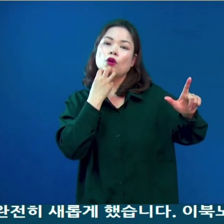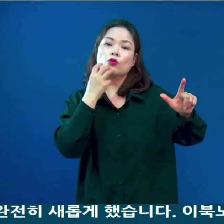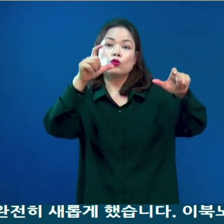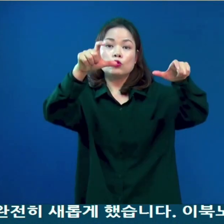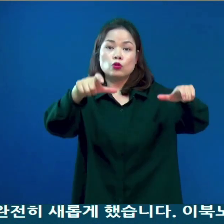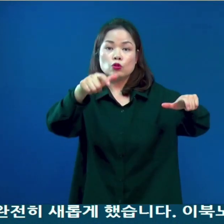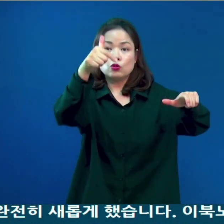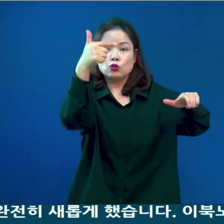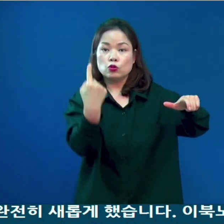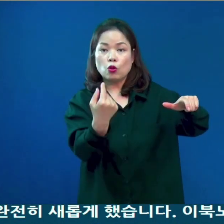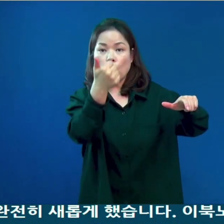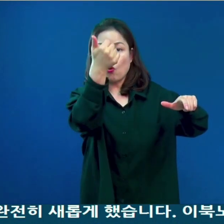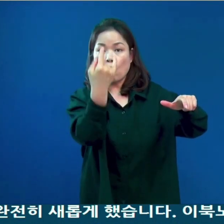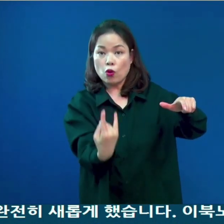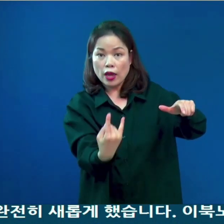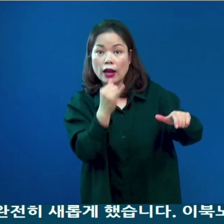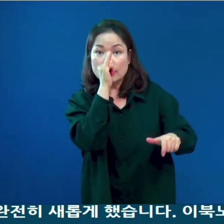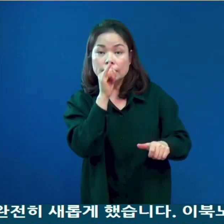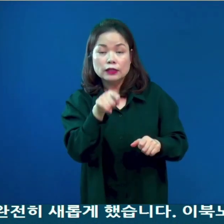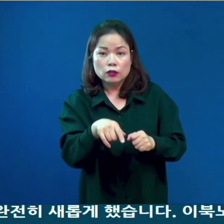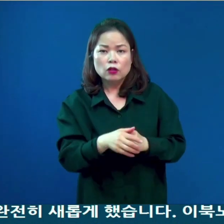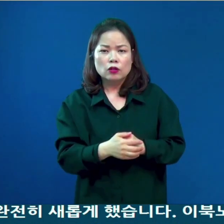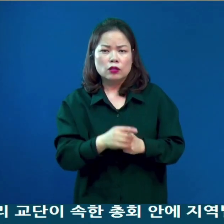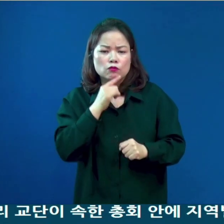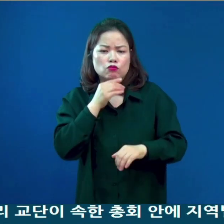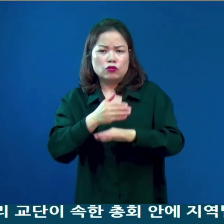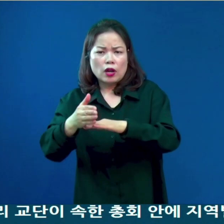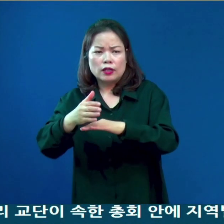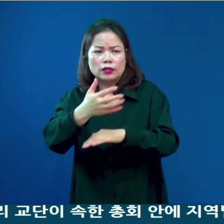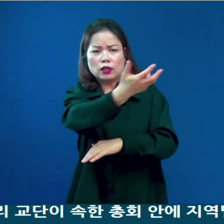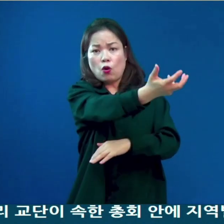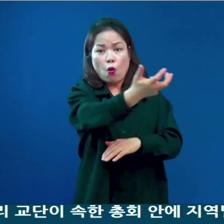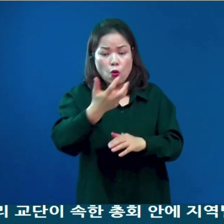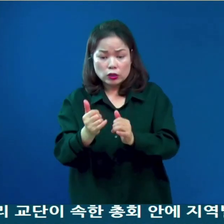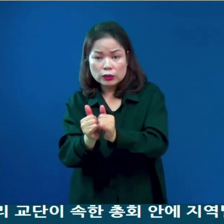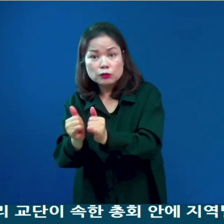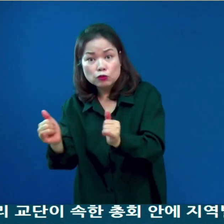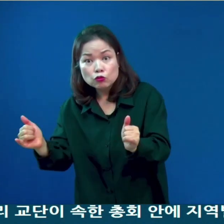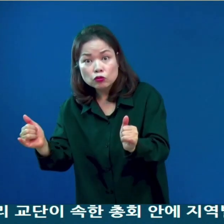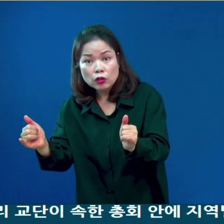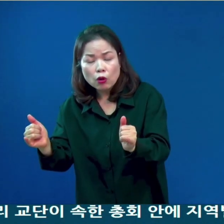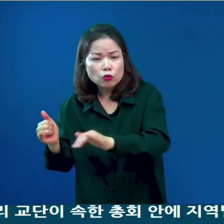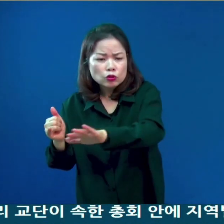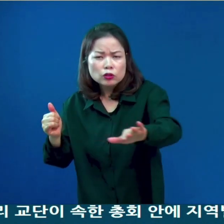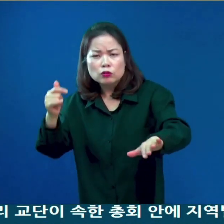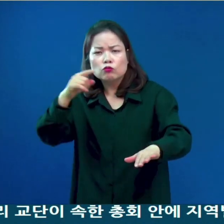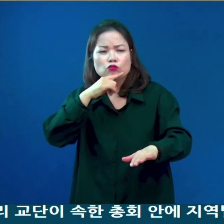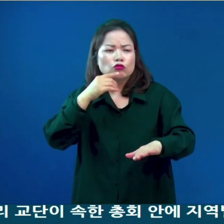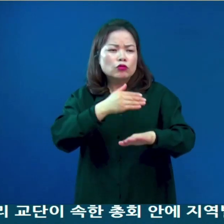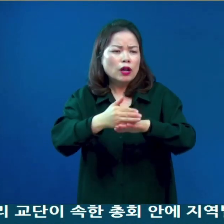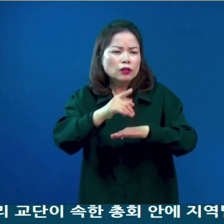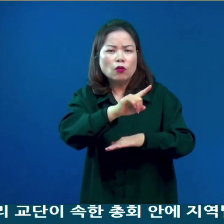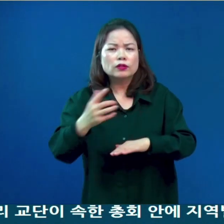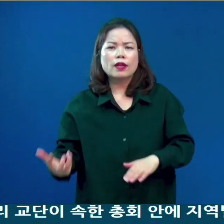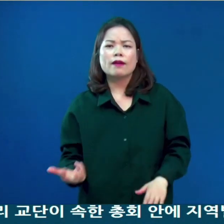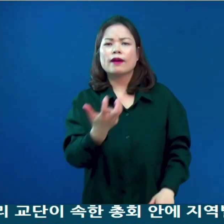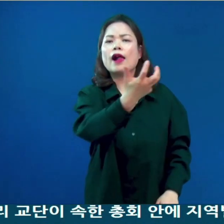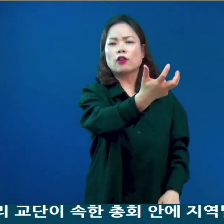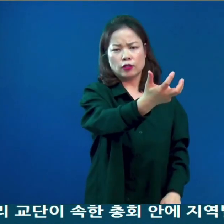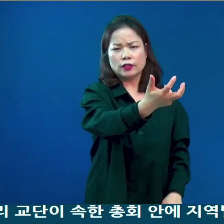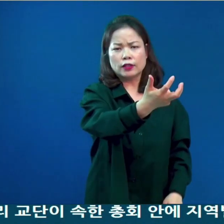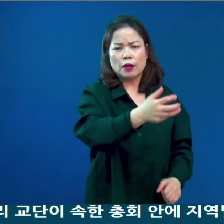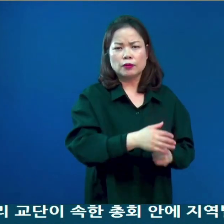그런데 이북 노회가 생겼다고 하는 것은 북한에서 내려오신 분들이 우리는 북한으로 언젠가는 올라갈 것이기